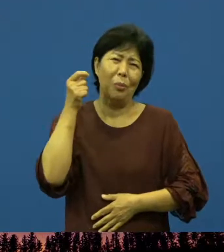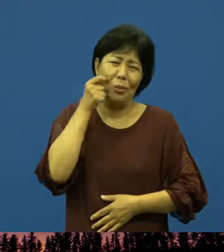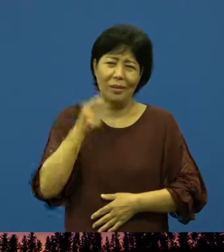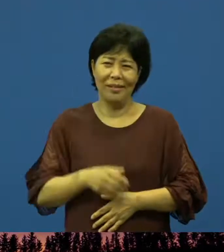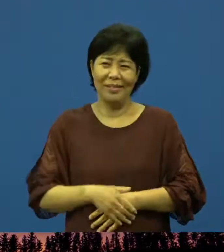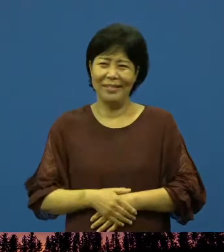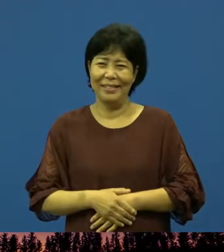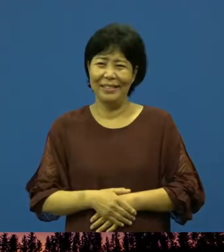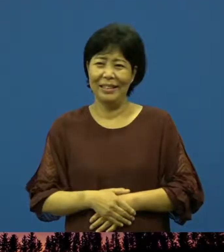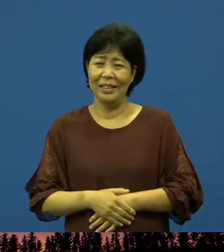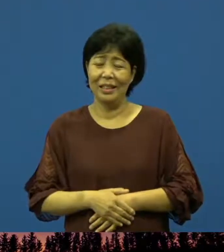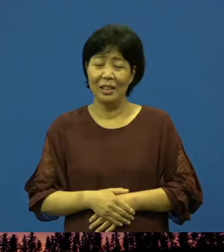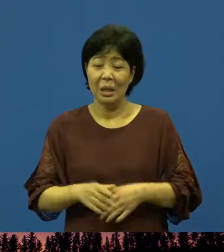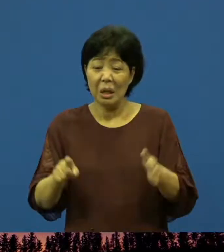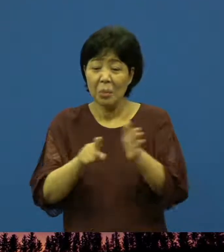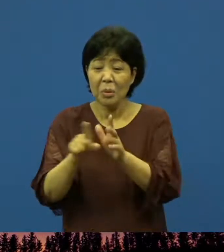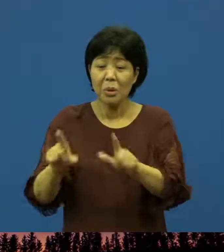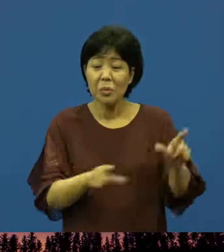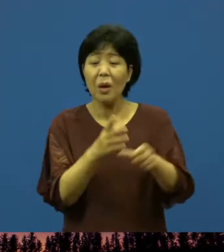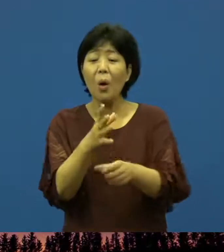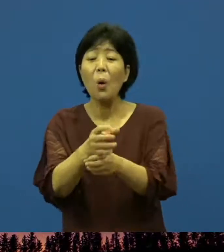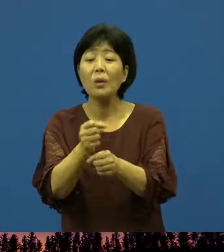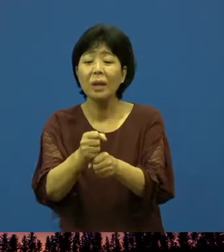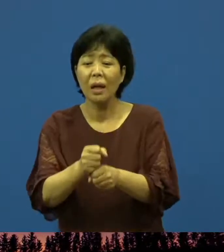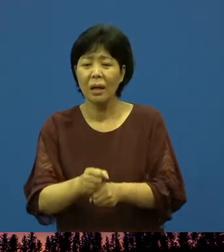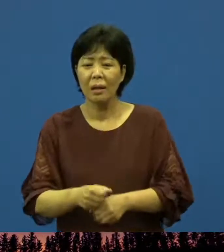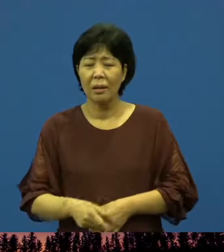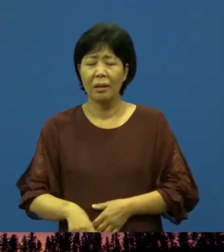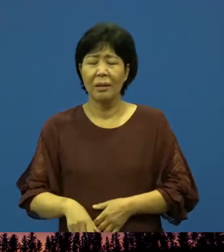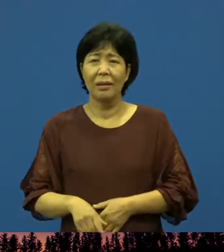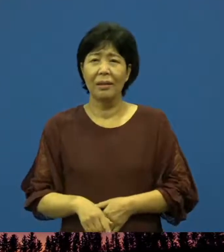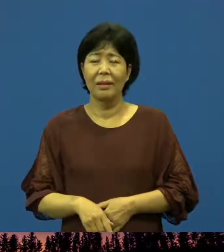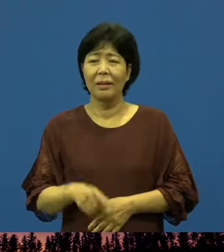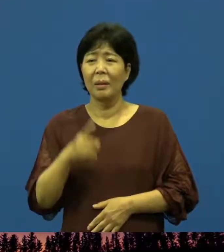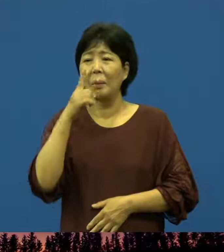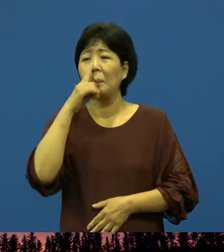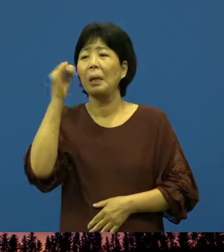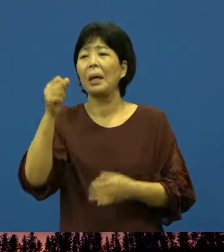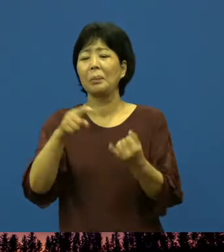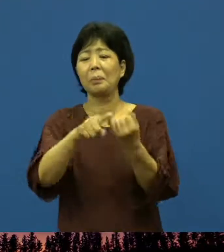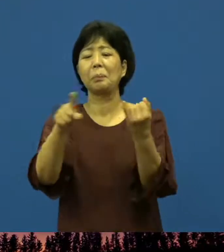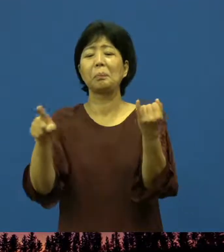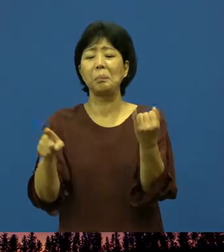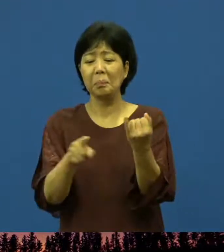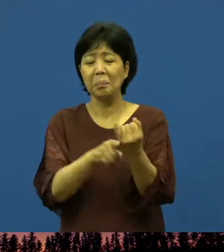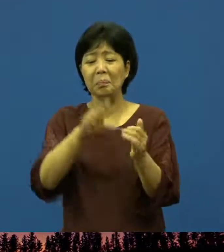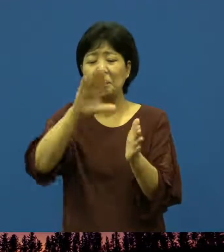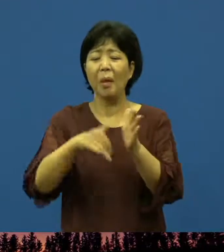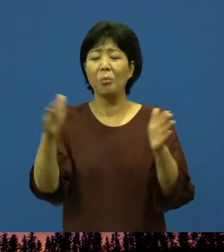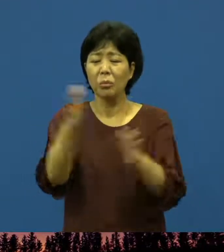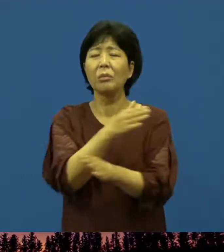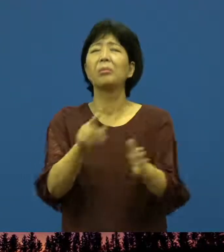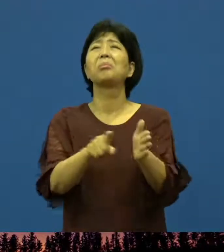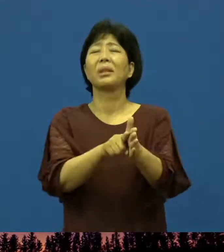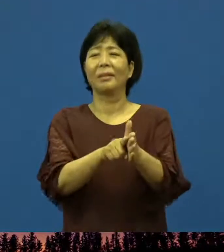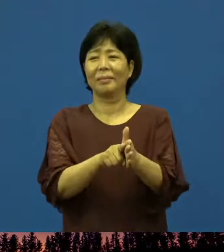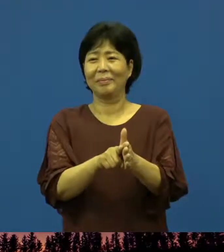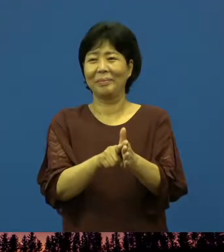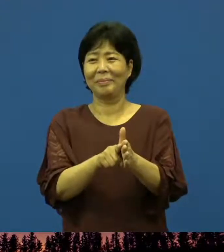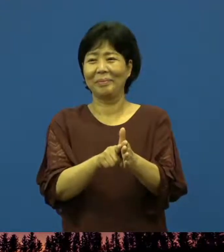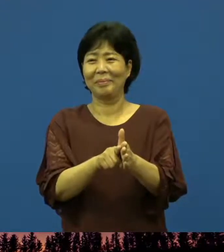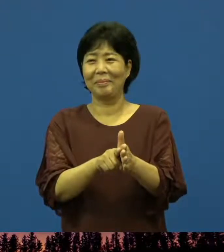언제부터 신앙생활 하셨으니까 모태신앙입니다 그러더라고요. 배 안에서 자기가 뭐 신앙이 있었겠어요. 그죠? 엄마 따라 이제 다닌